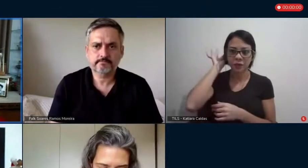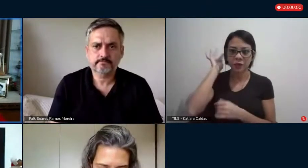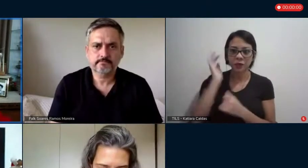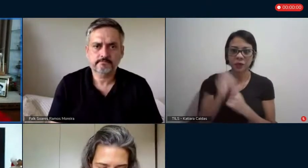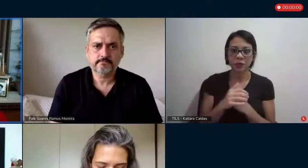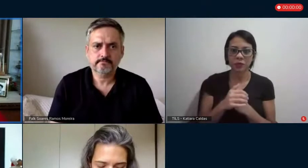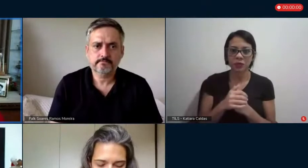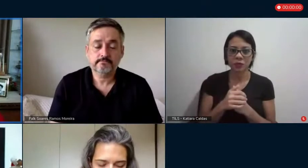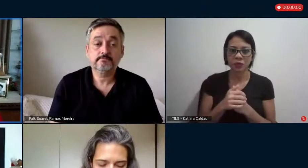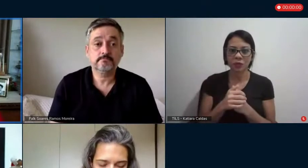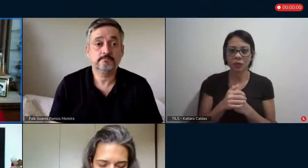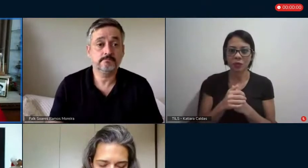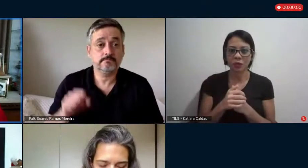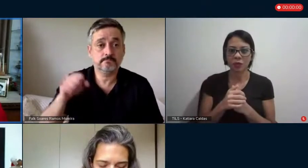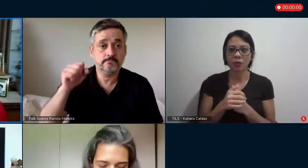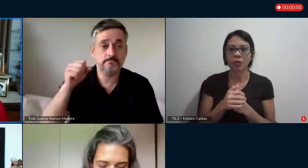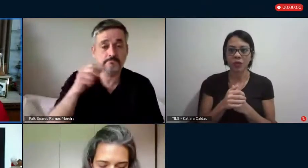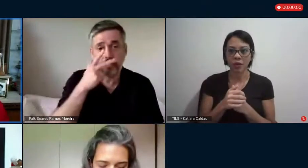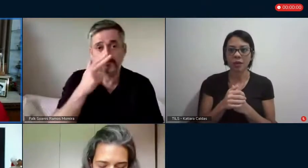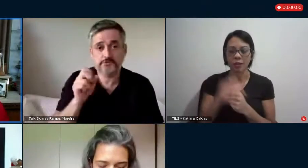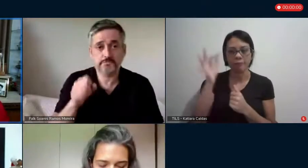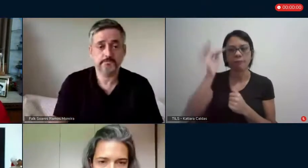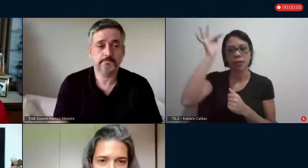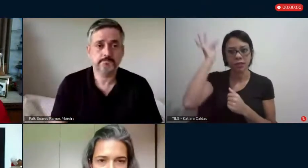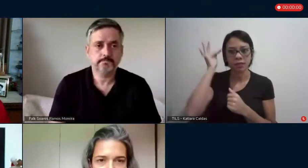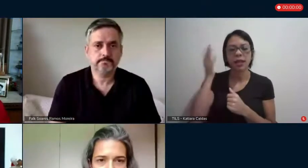Sim, a professora Franciele,